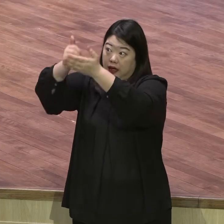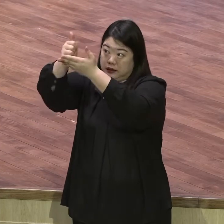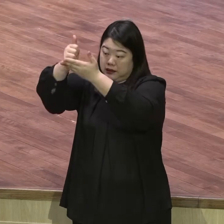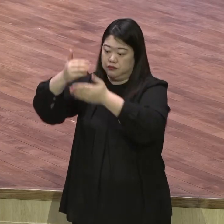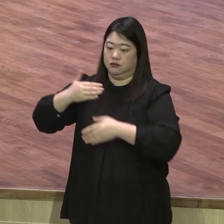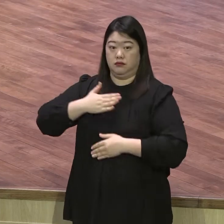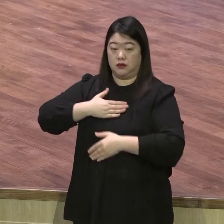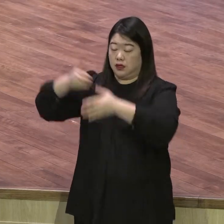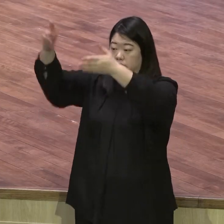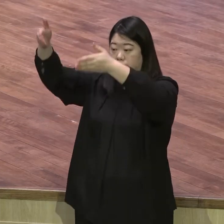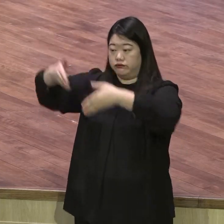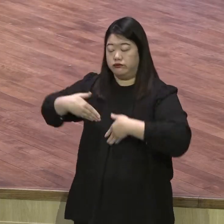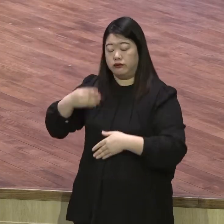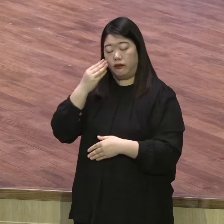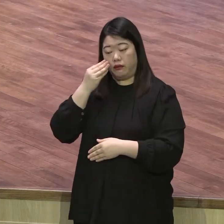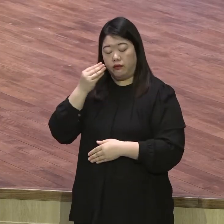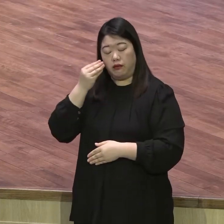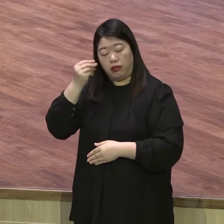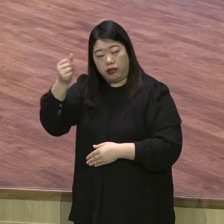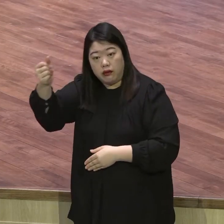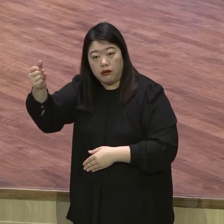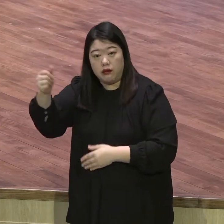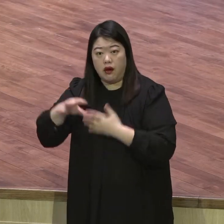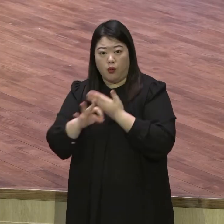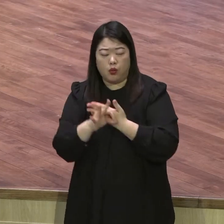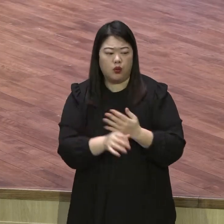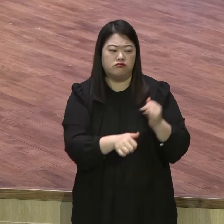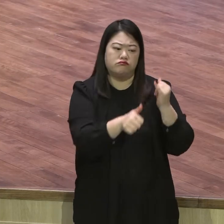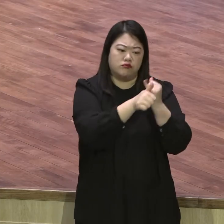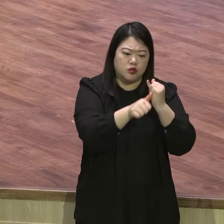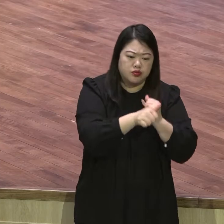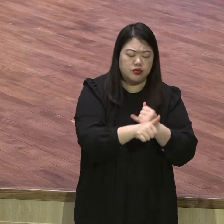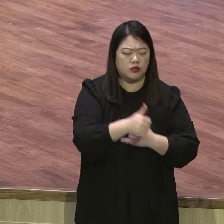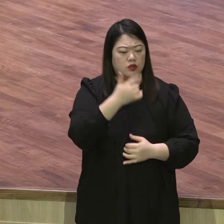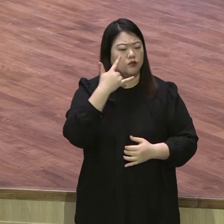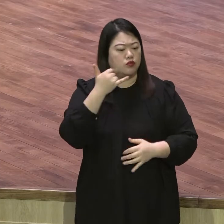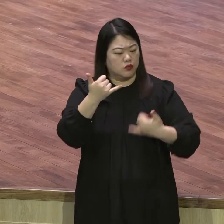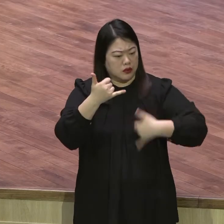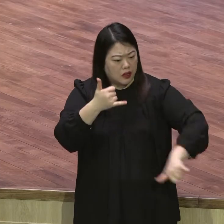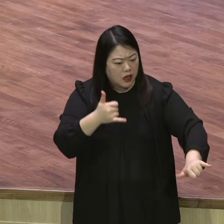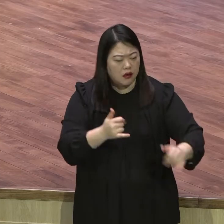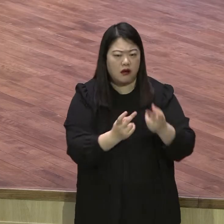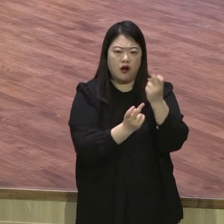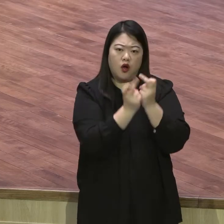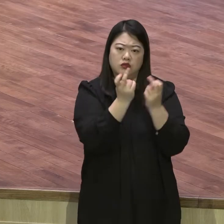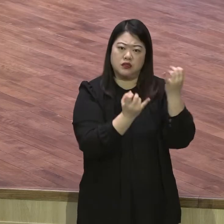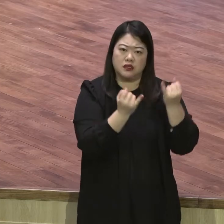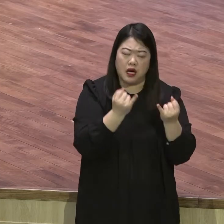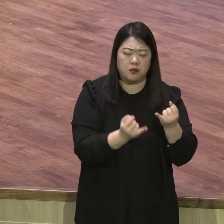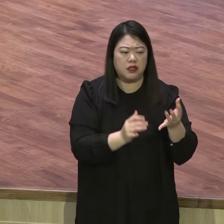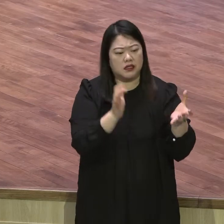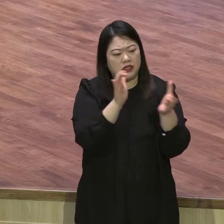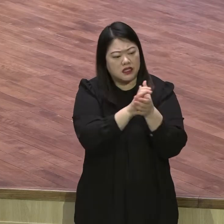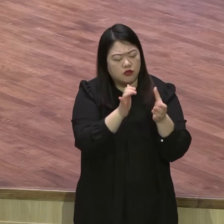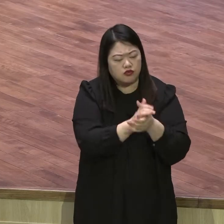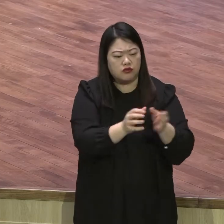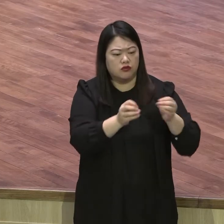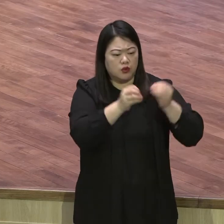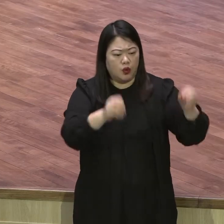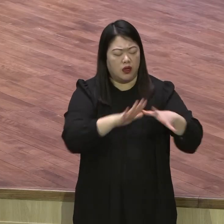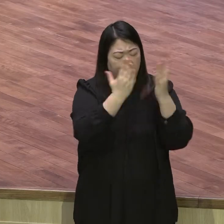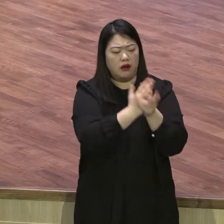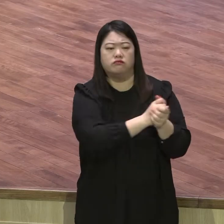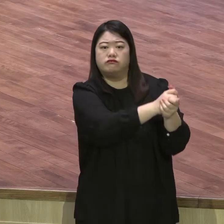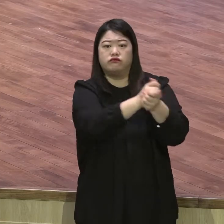부부간의 관계, 자녀간의 관계, 성도간의 관계, 형제간의 관계가 잘 되게 되죠. 왜 그렇게 사람들과